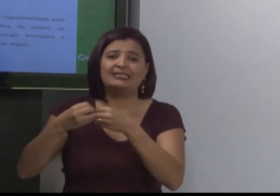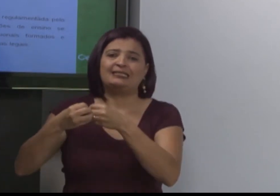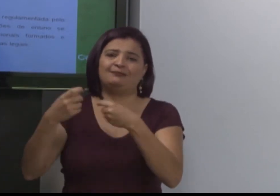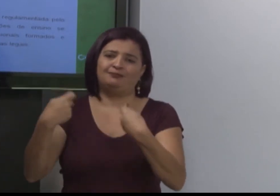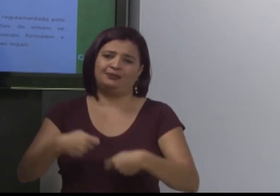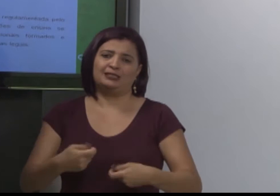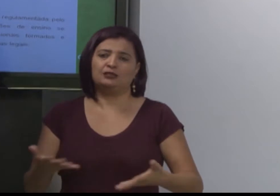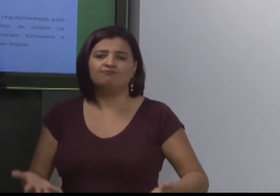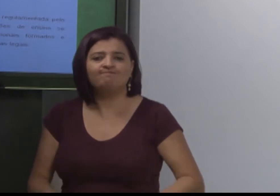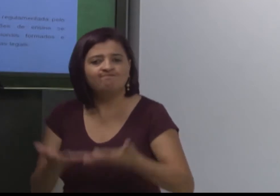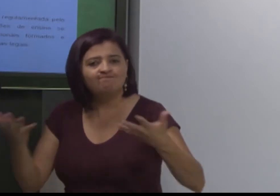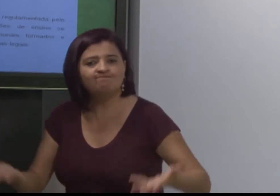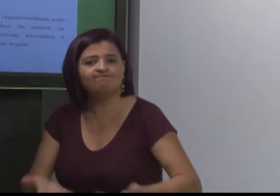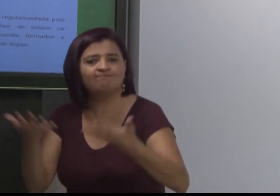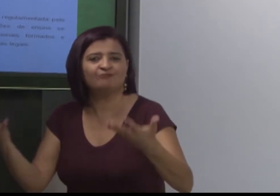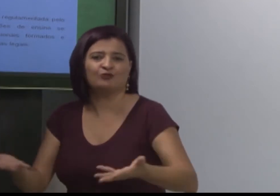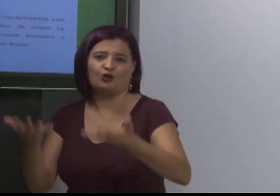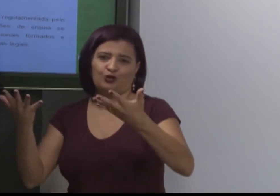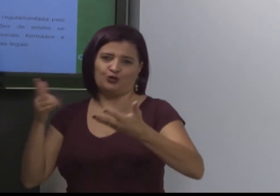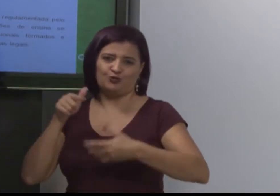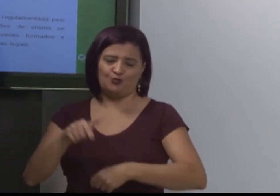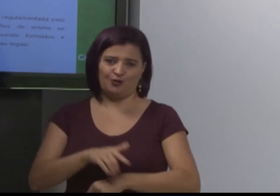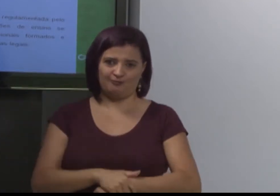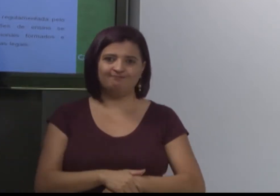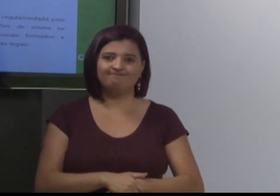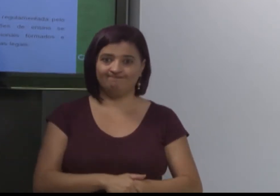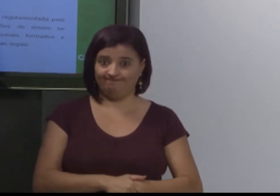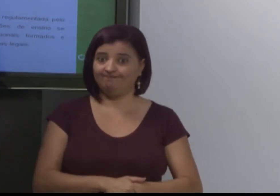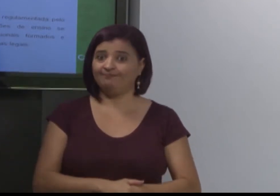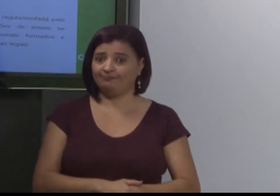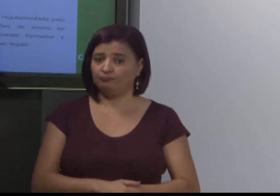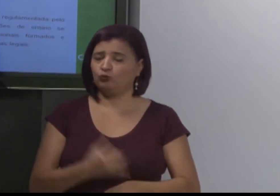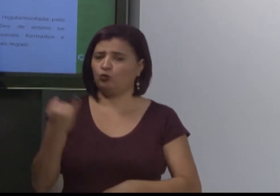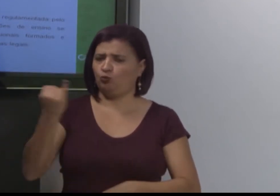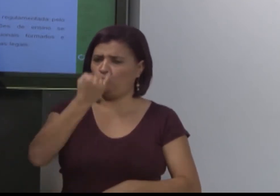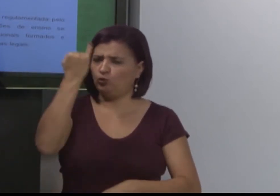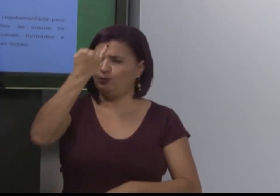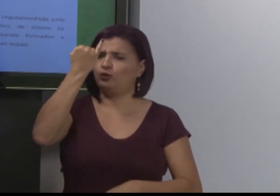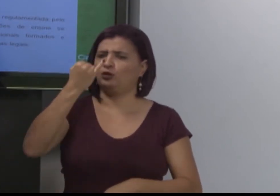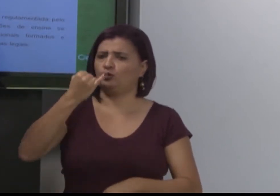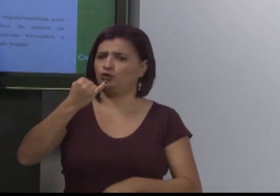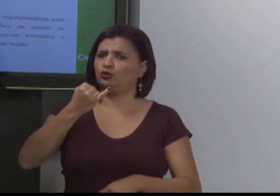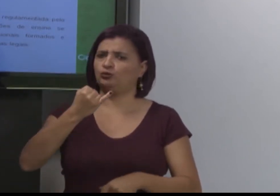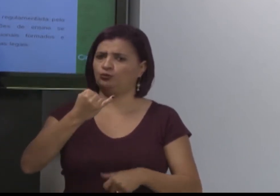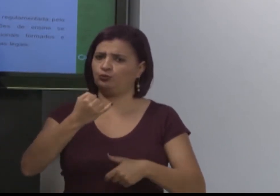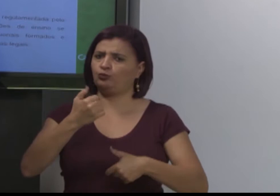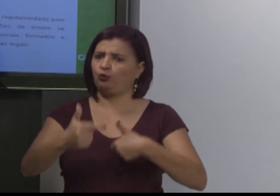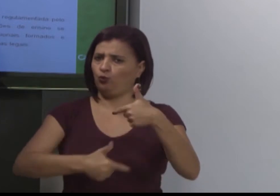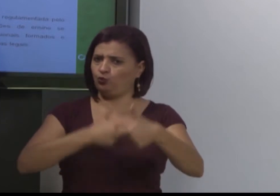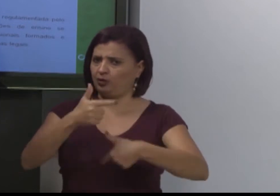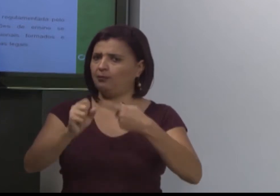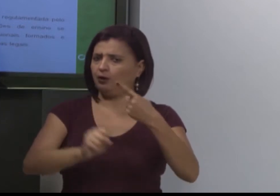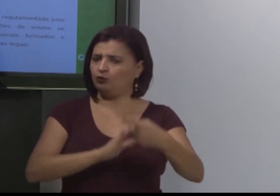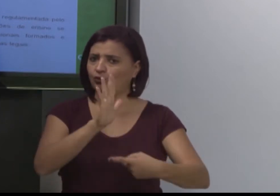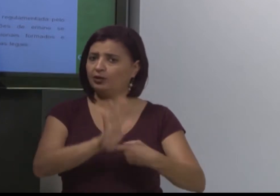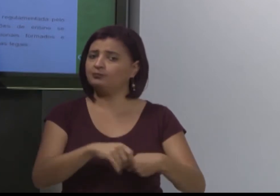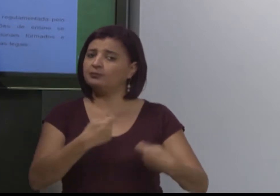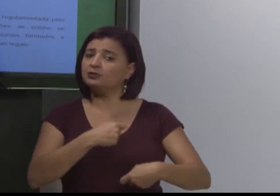devido à necessidade de estímulo dessa formação em várias cidades. Então, isso é muito importante. E é muito importante o